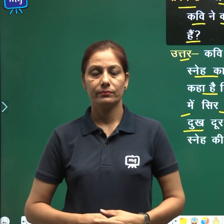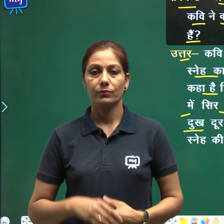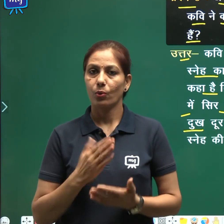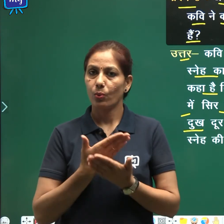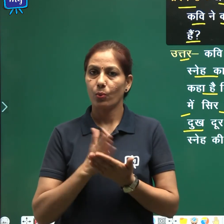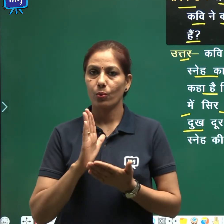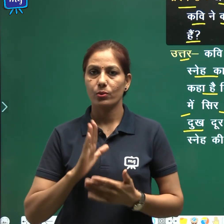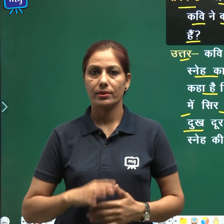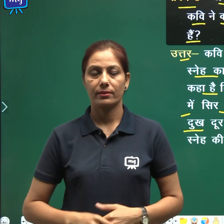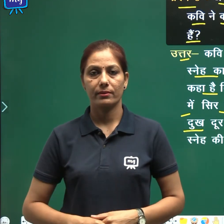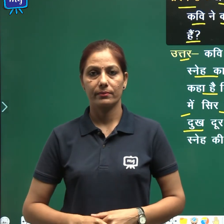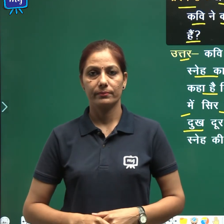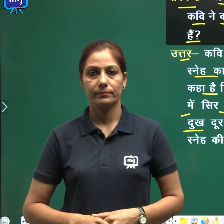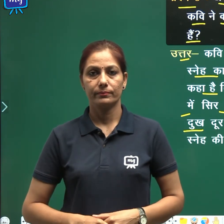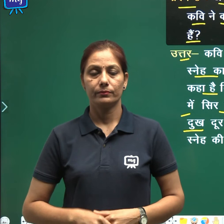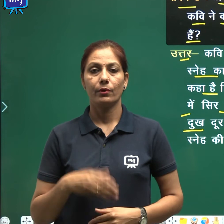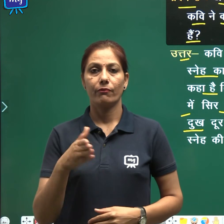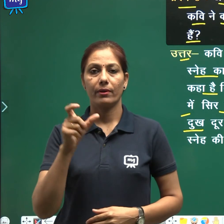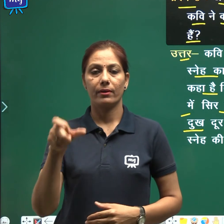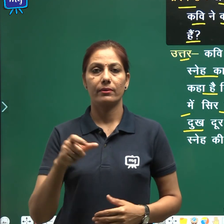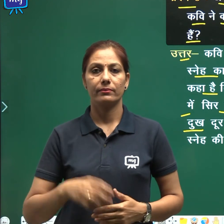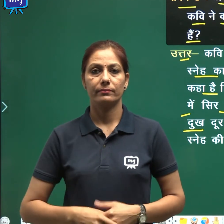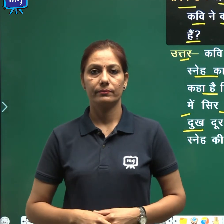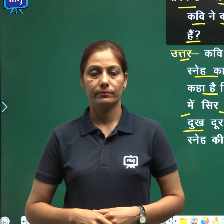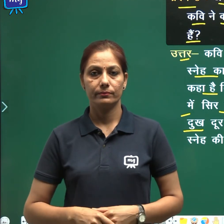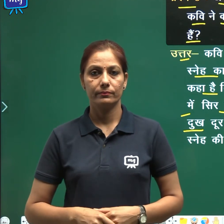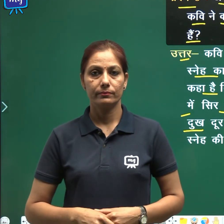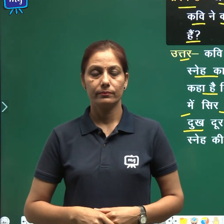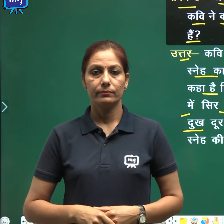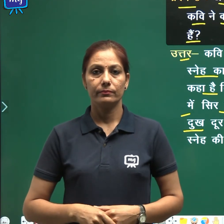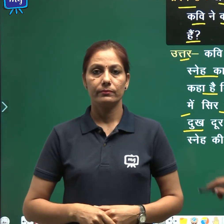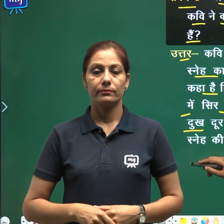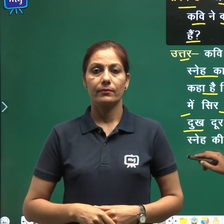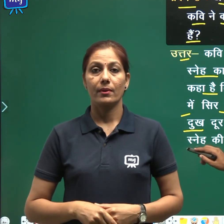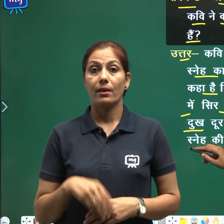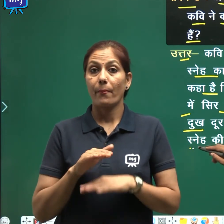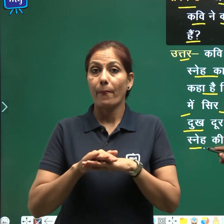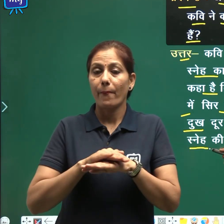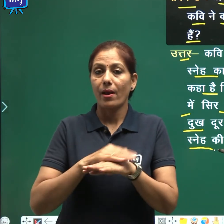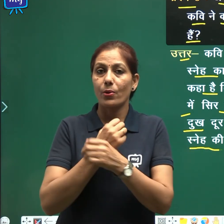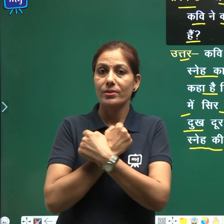दूर हो जाते हैं। वह स्नेह की मूर्ति है।